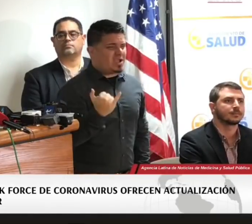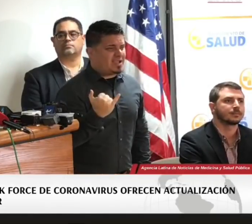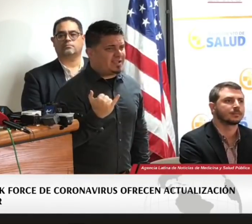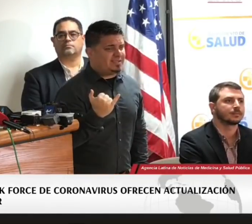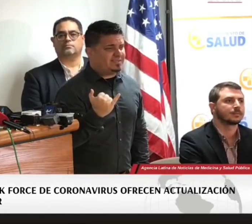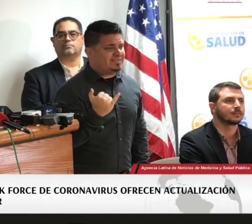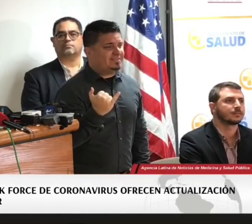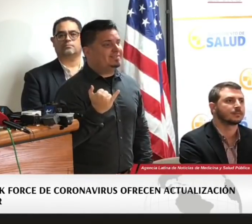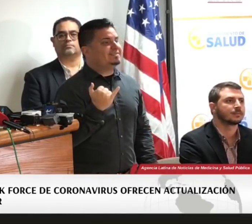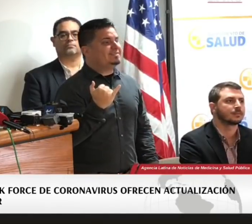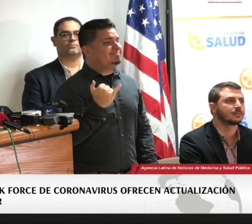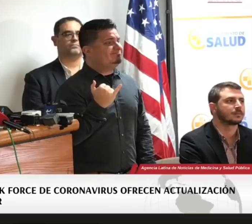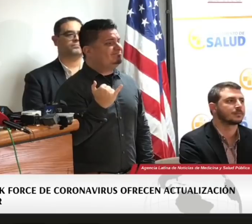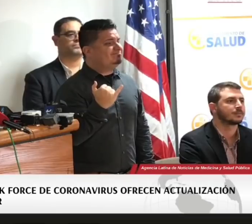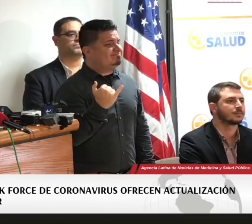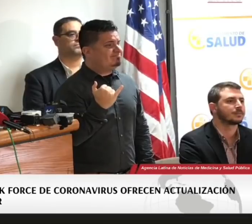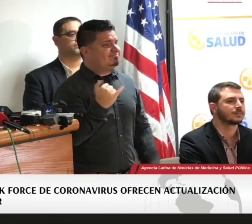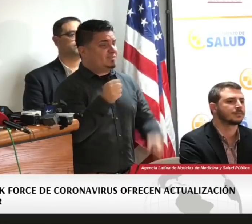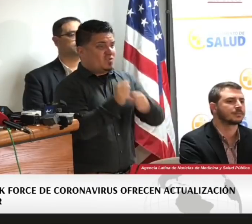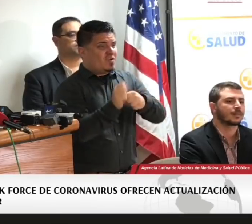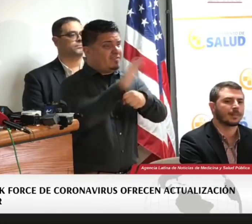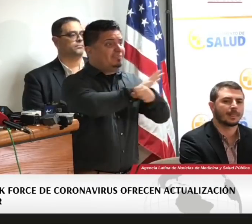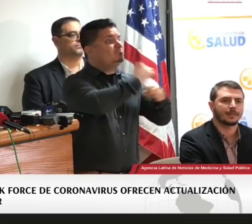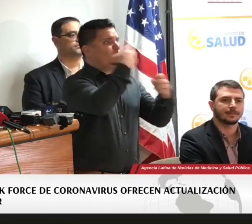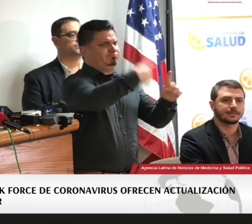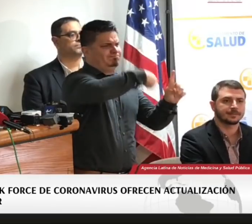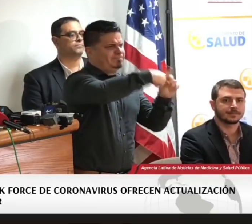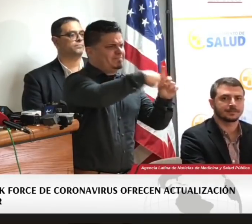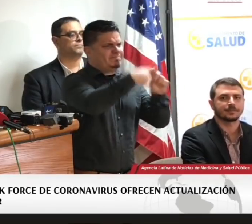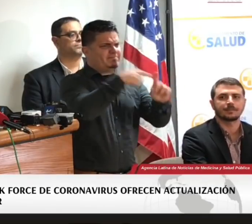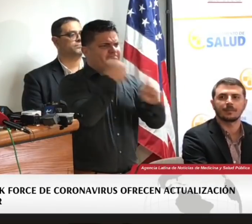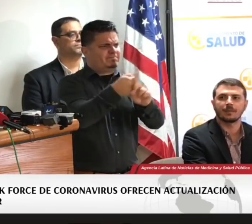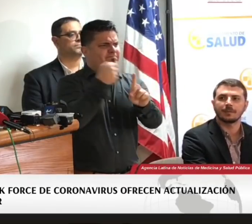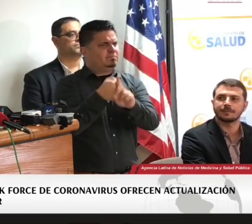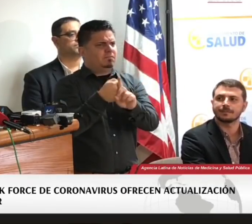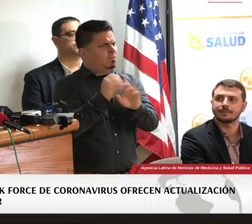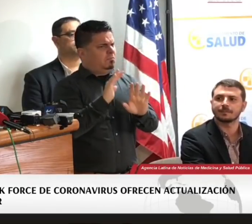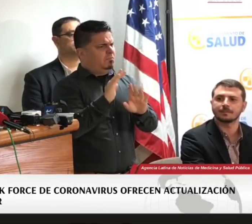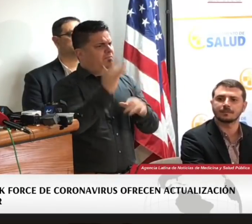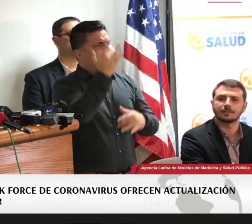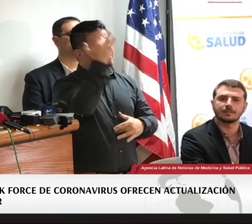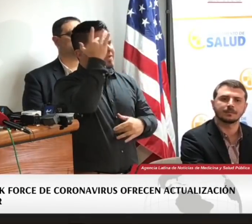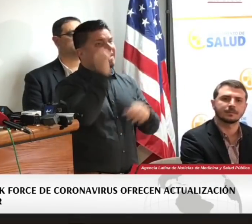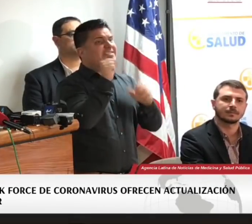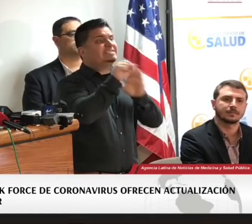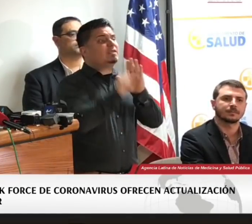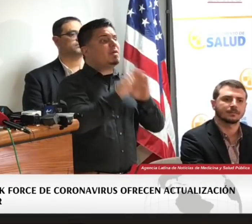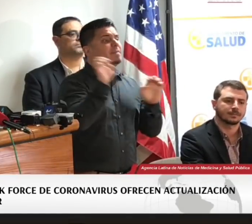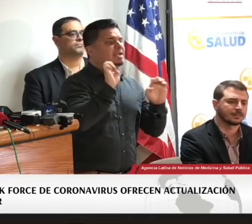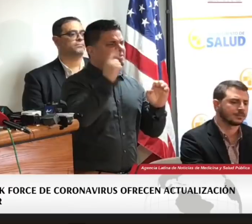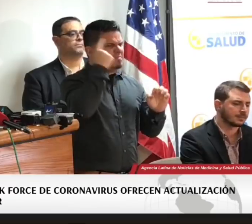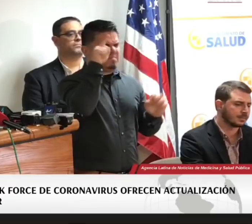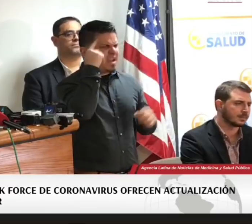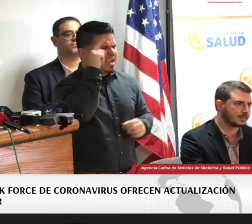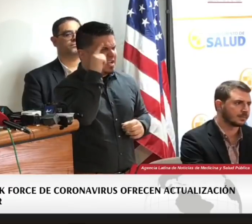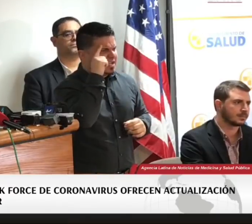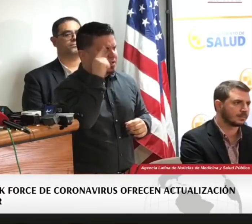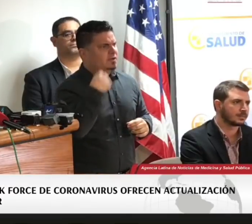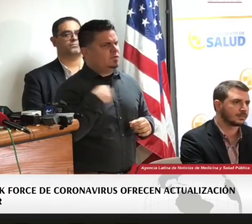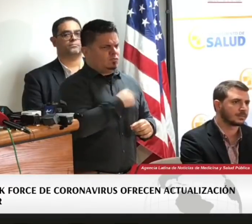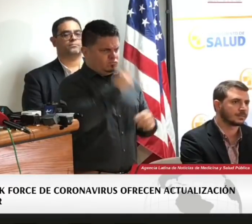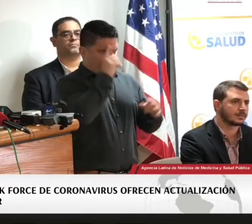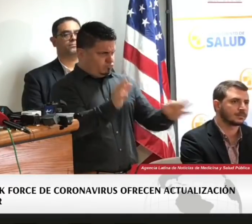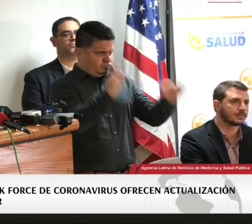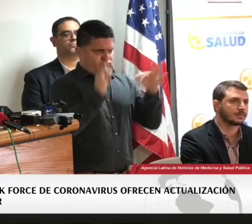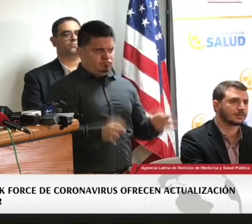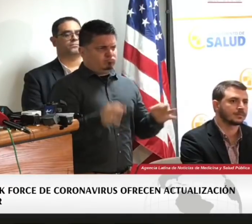positivo. Ese estado de emergencia lo declaro para nosotros tomar las medidas necesarias para